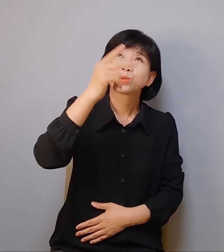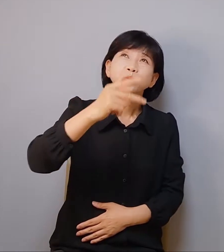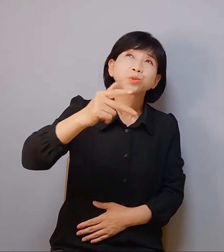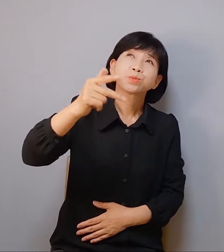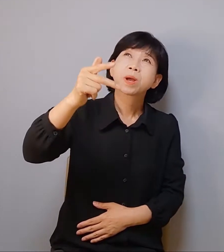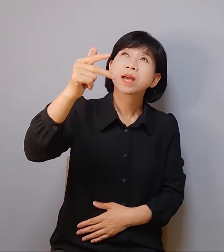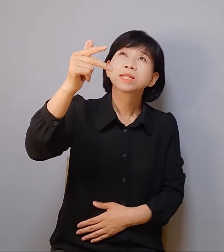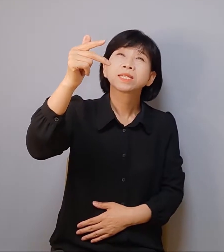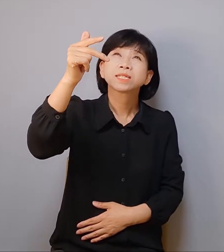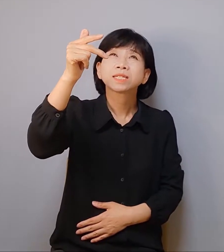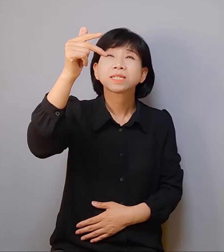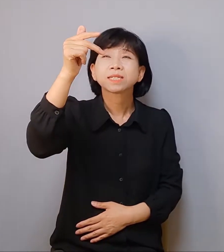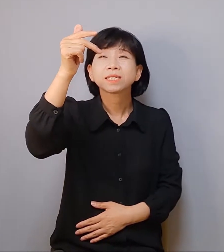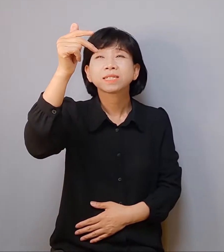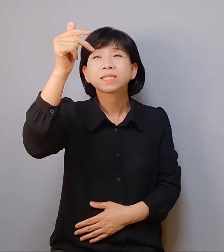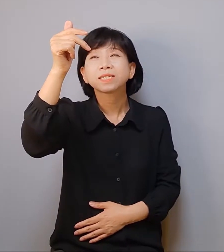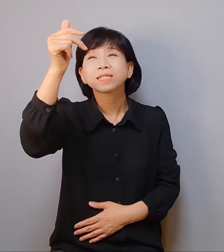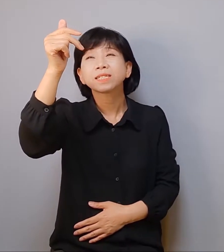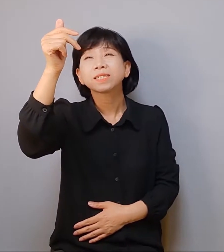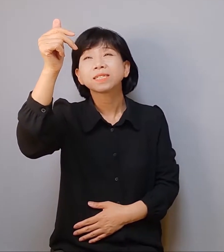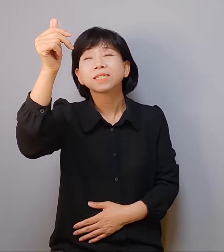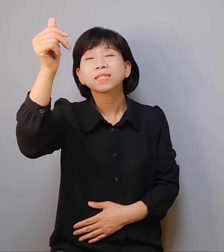오직 주만이